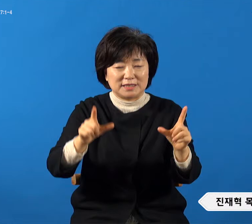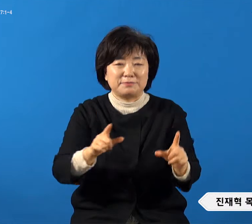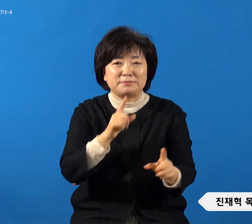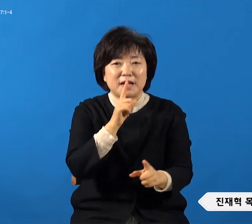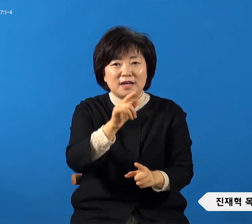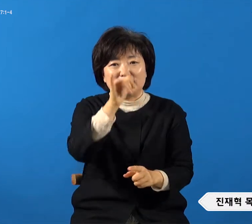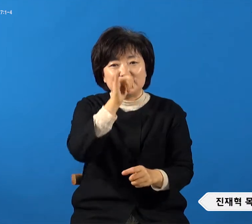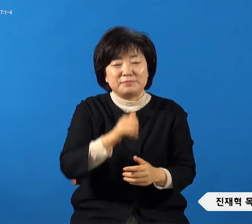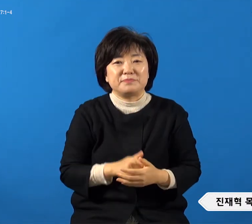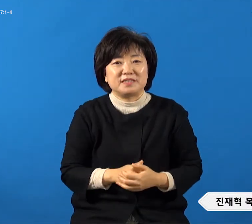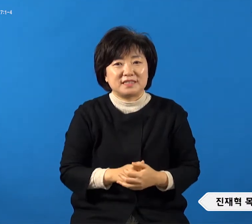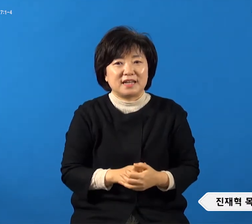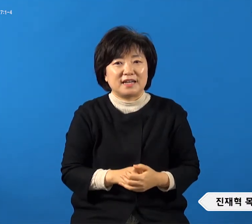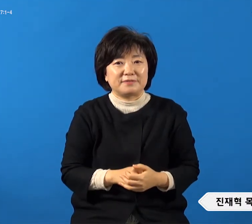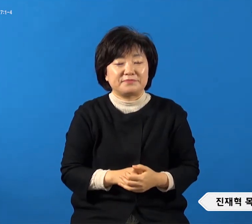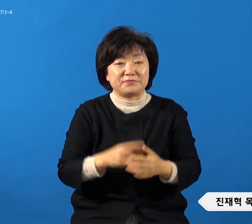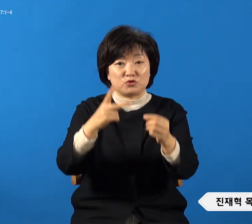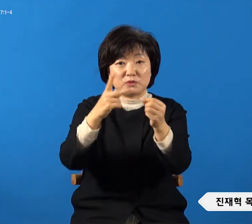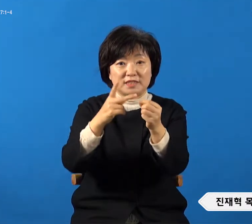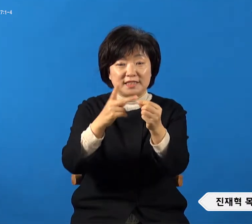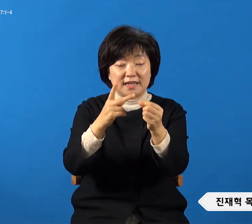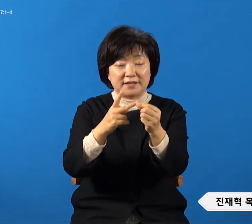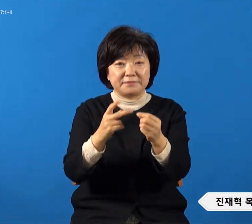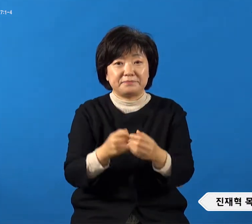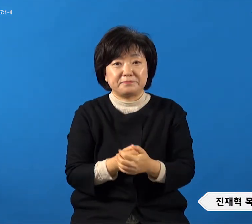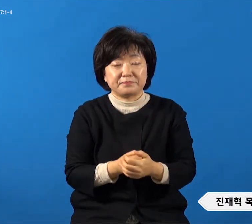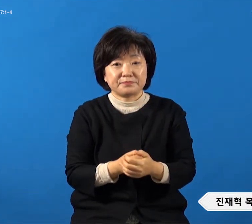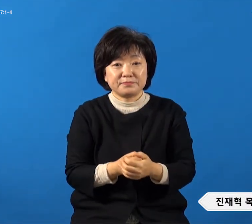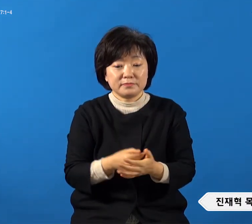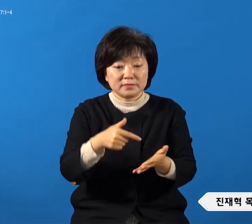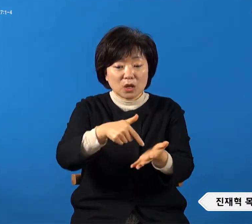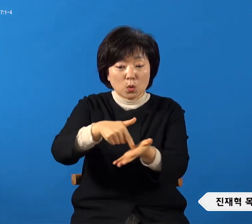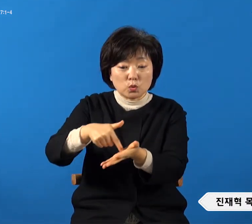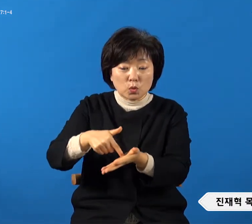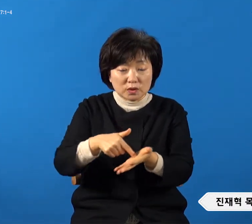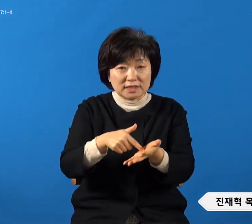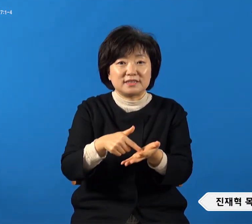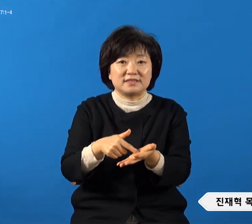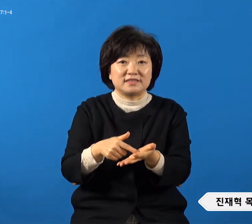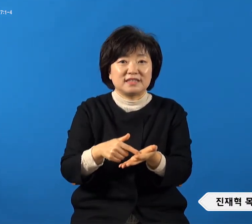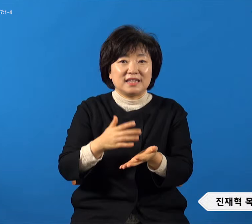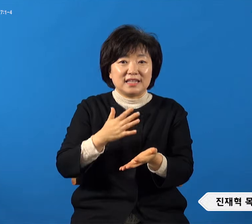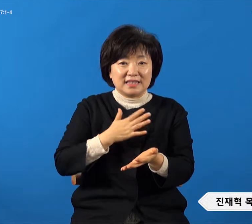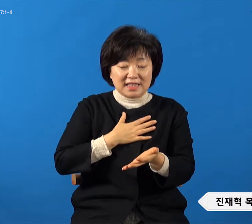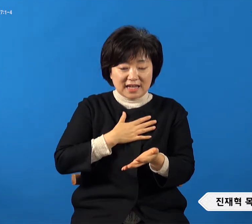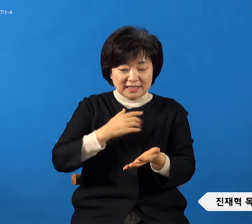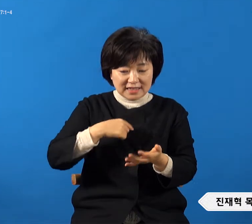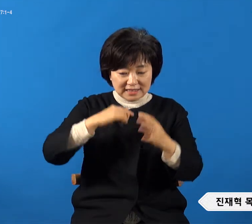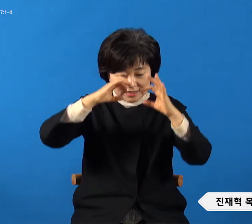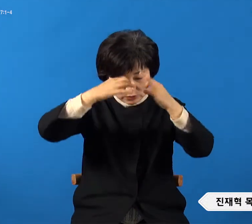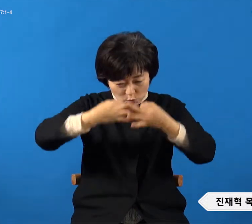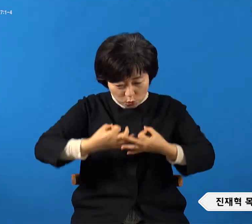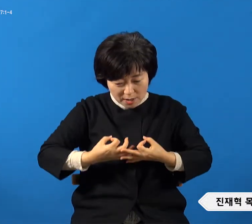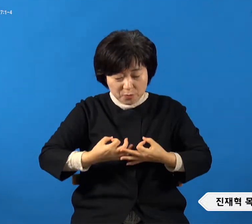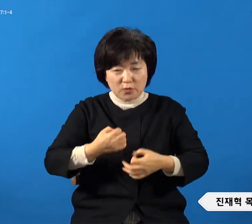성경은 말씀하십니다. 두 번째로, 고독은 우리 자신들을 돌아보게